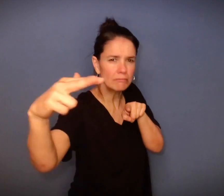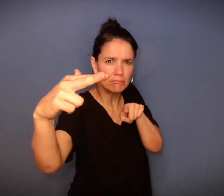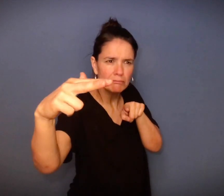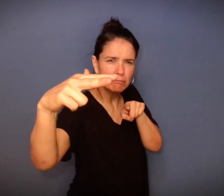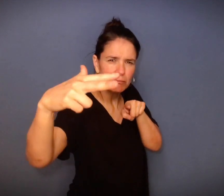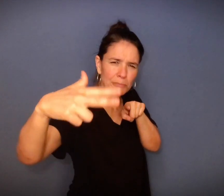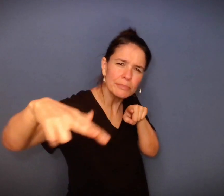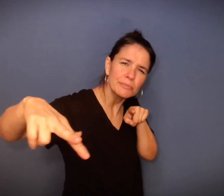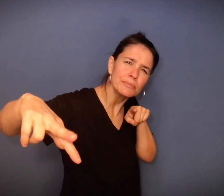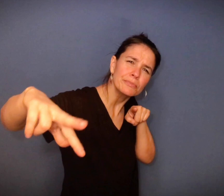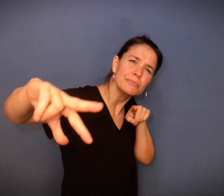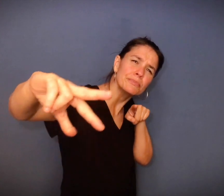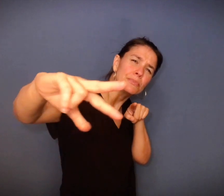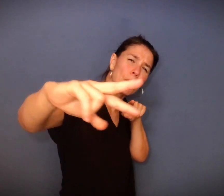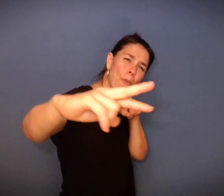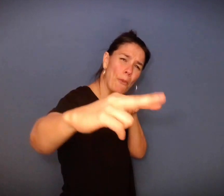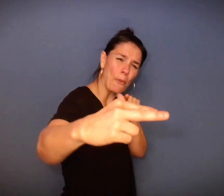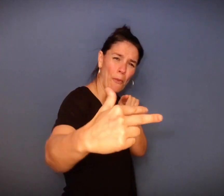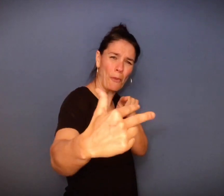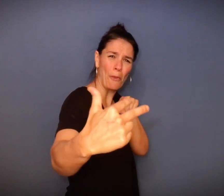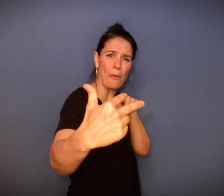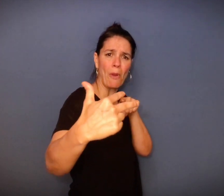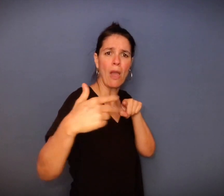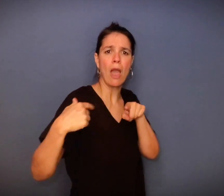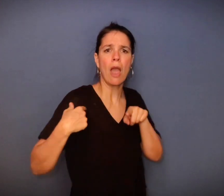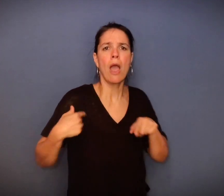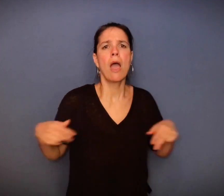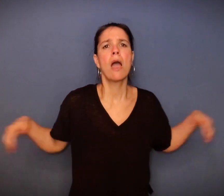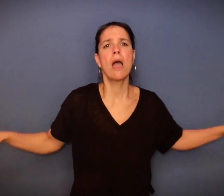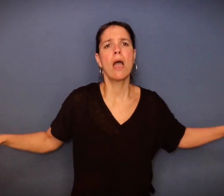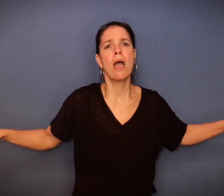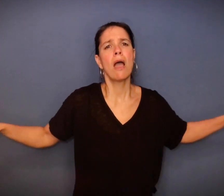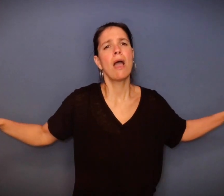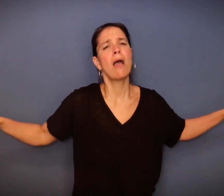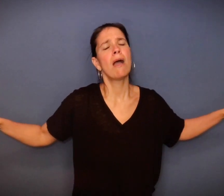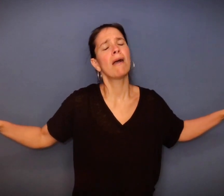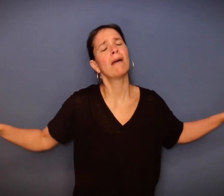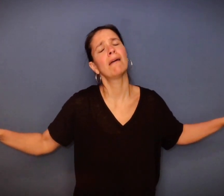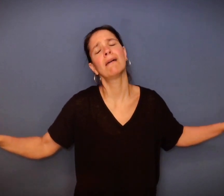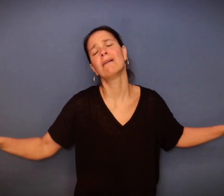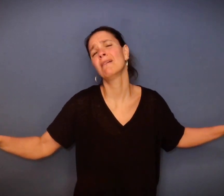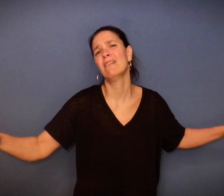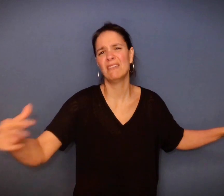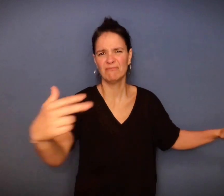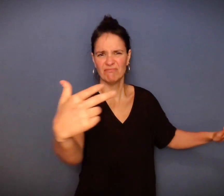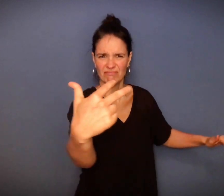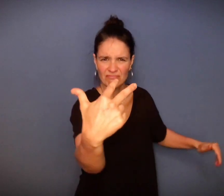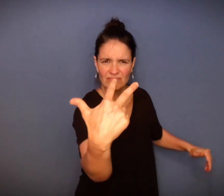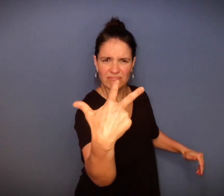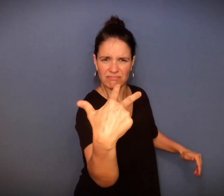Les trois oiseaux l'aperçurent, se retournèrent et accoururent vers lui à grands coups